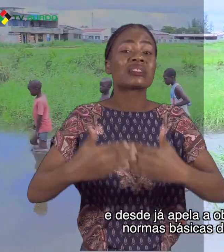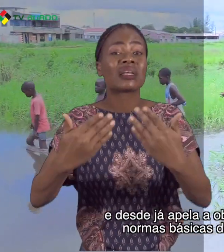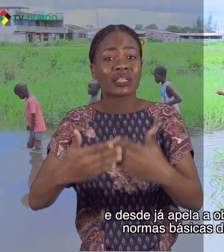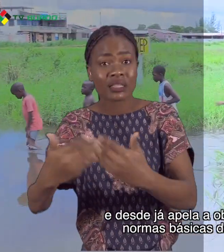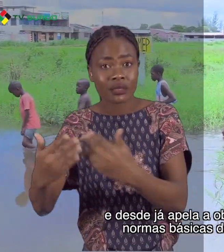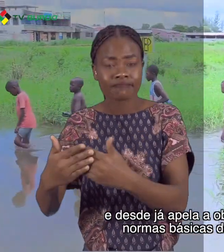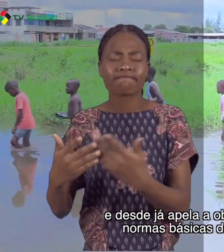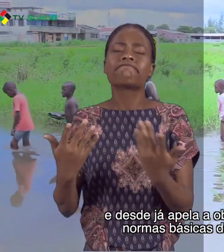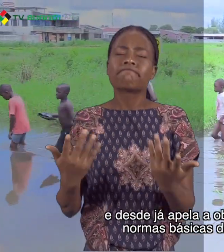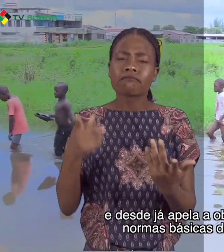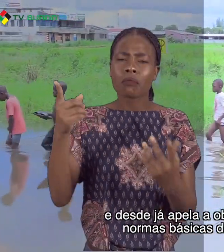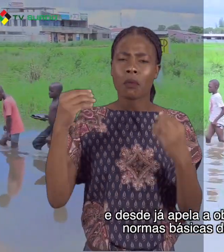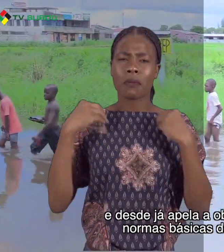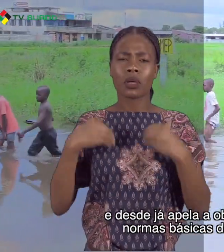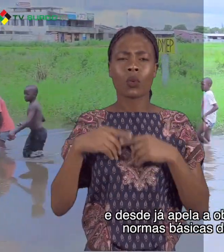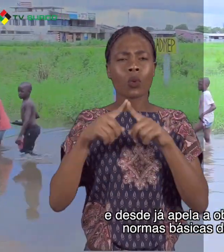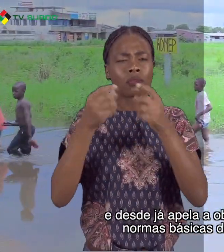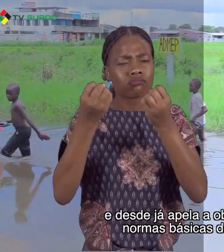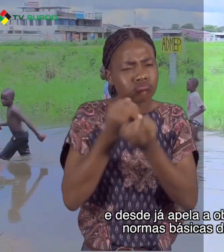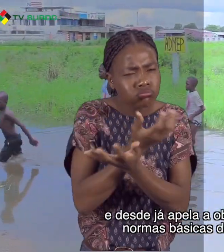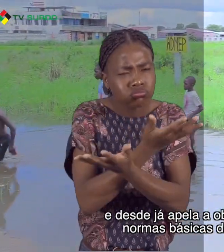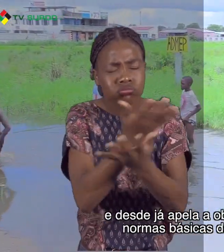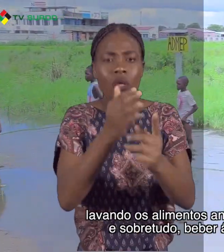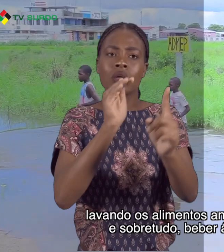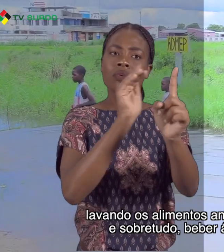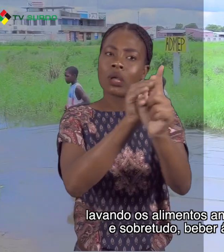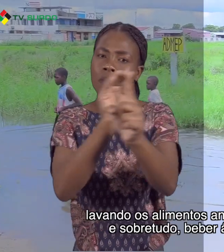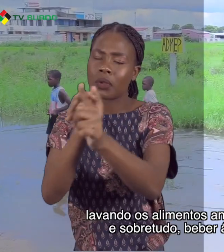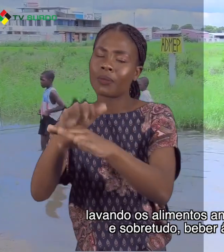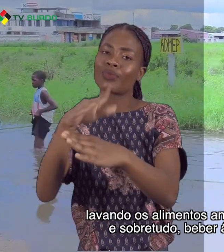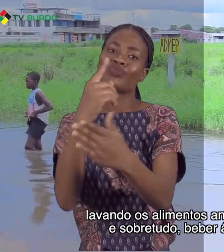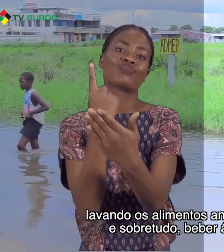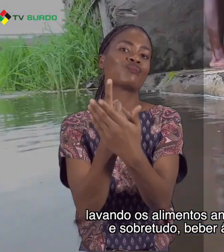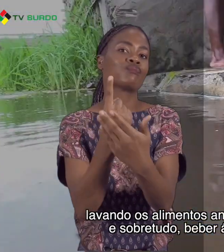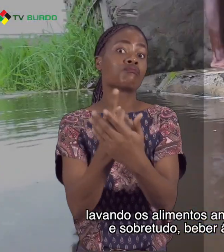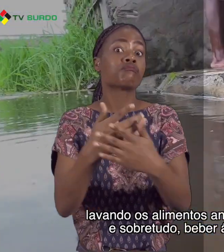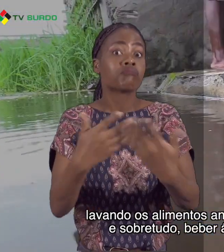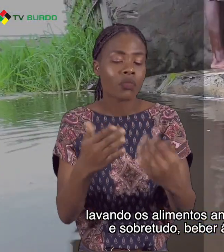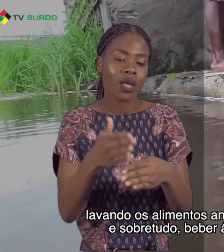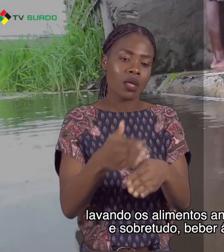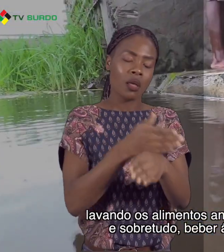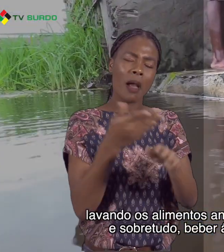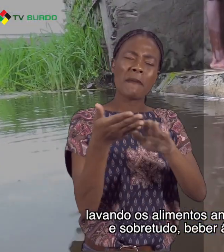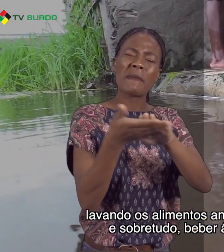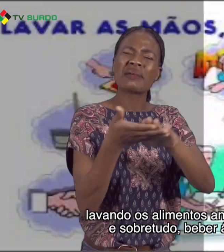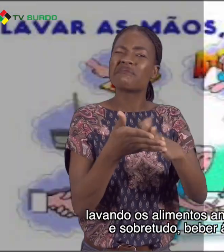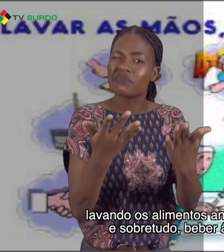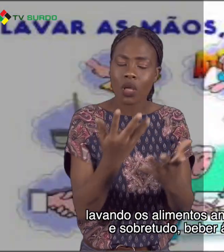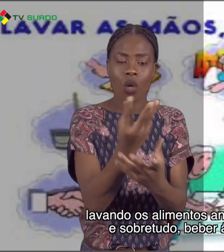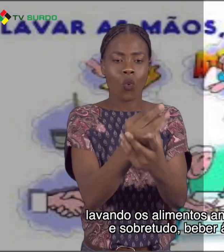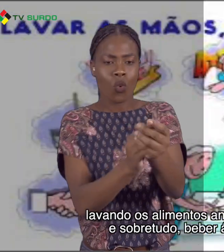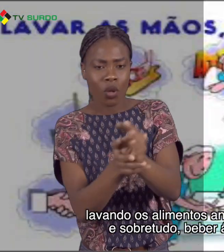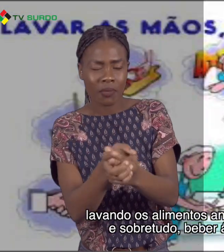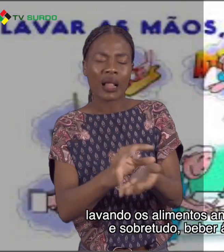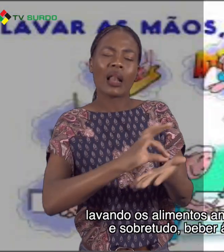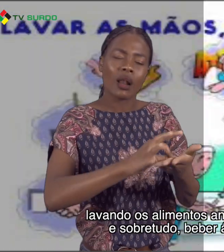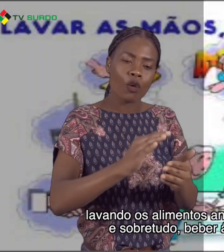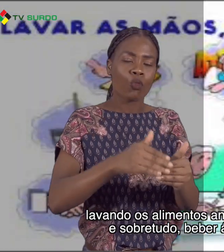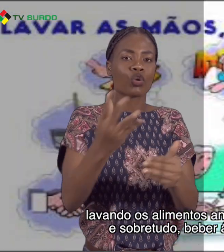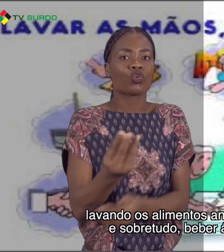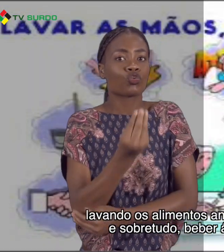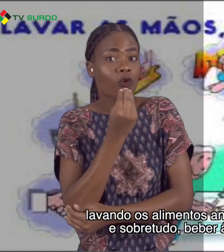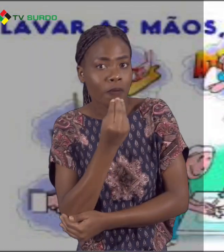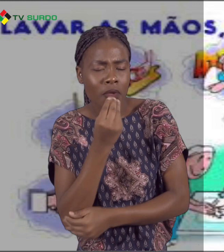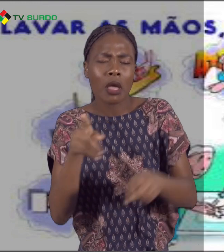já, apela a observância de normas básicas de higiene, lavando os alimentos antes de consumir e, sobretudo, beber